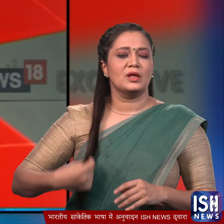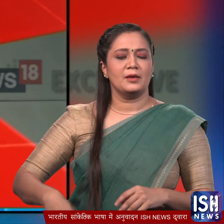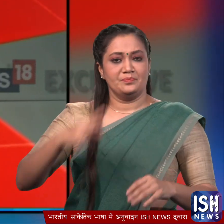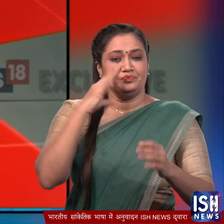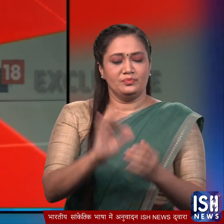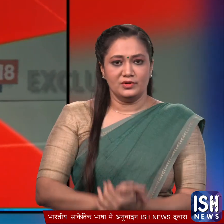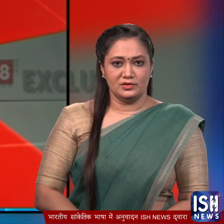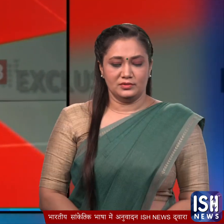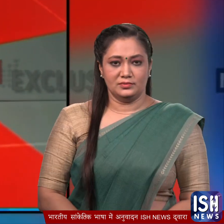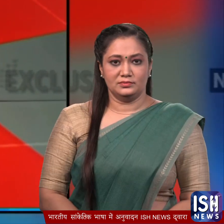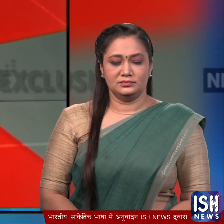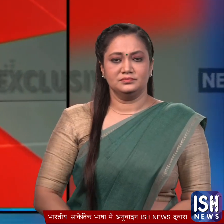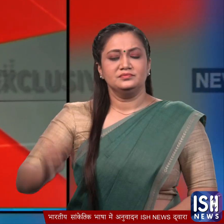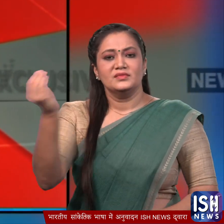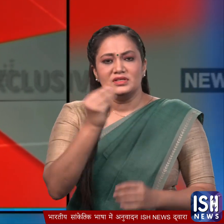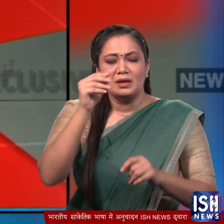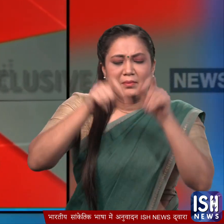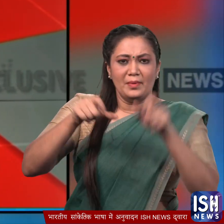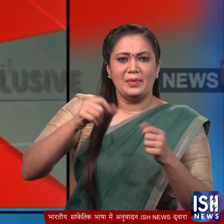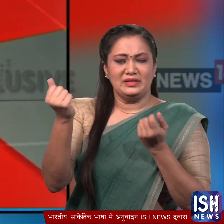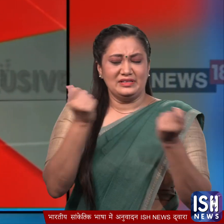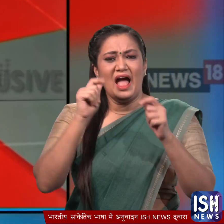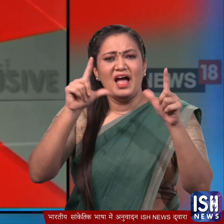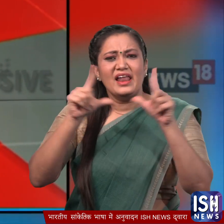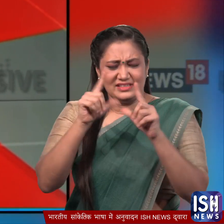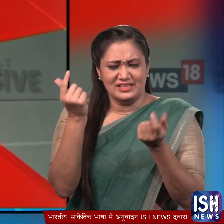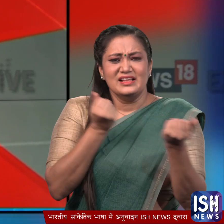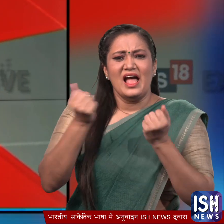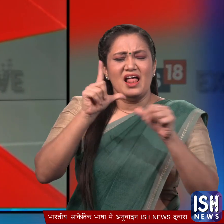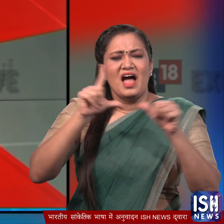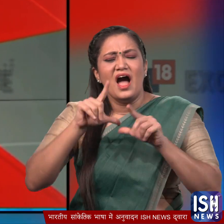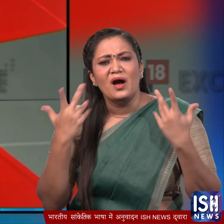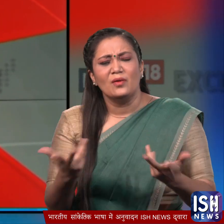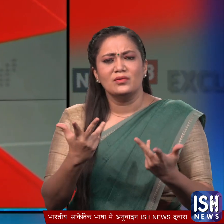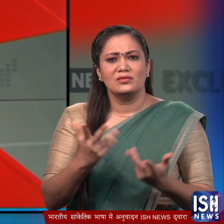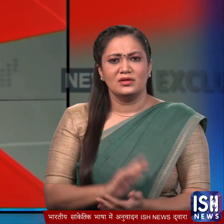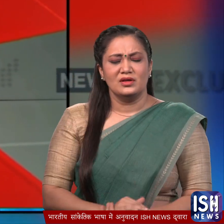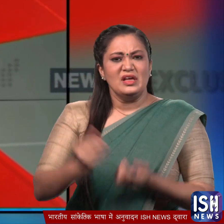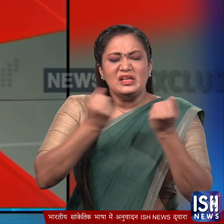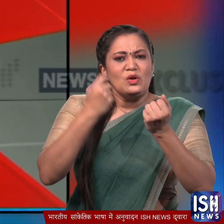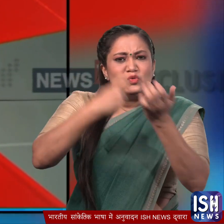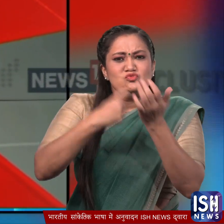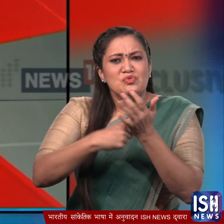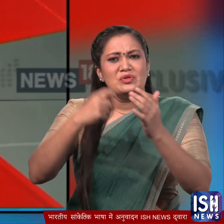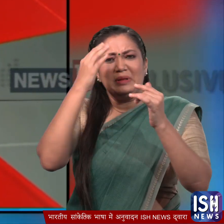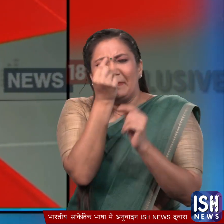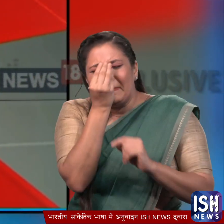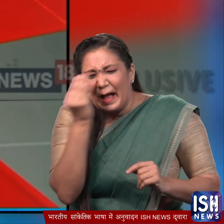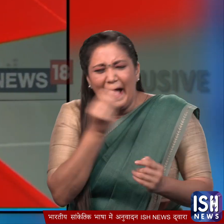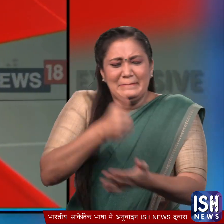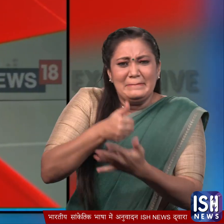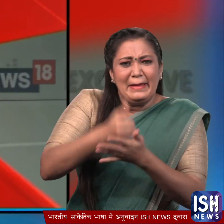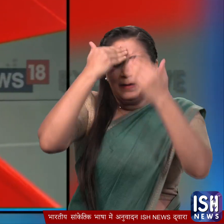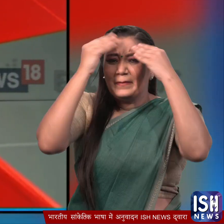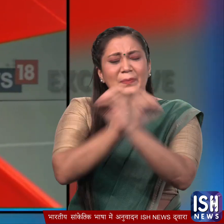रोंगटे खड़े कर देने वाला वीडियो सामने आया। वहां एक कार और ट्रक के बीच जबरदस्त टक्कर हो गई। बताया गया कि यह वीडियो कुछ दिन पुराना